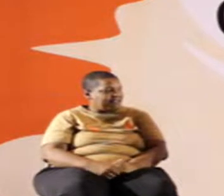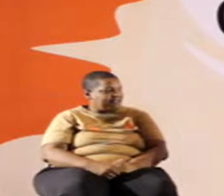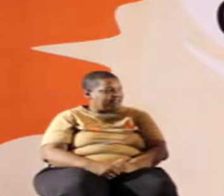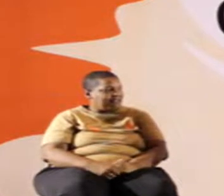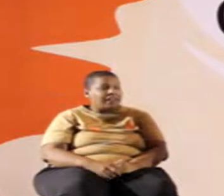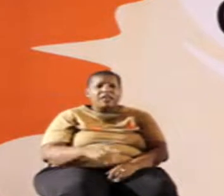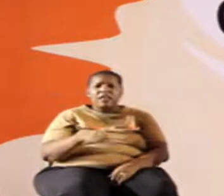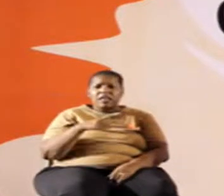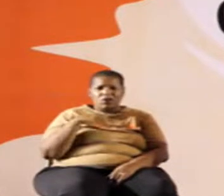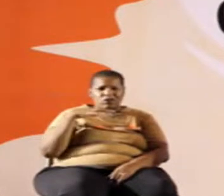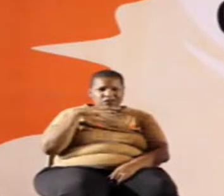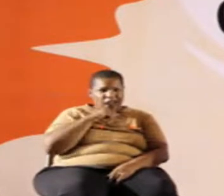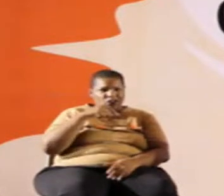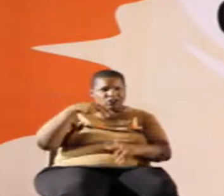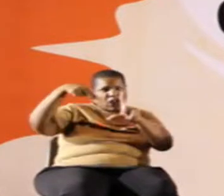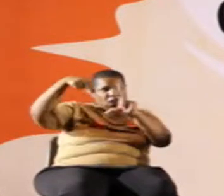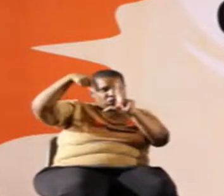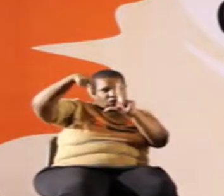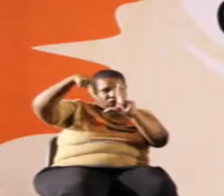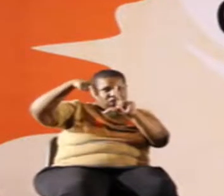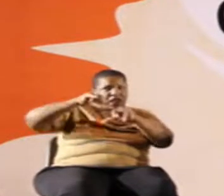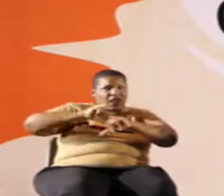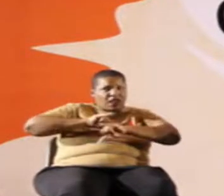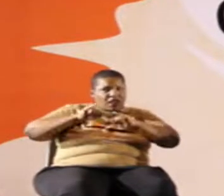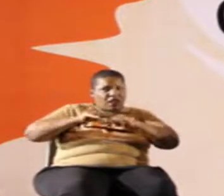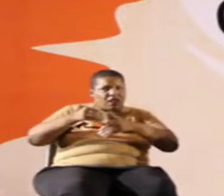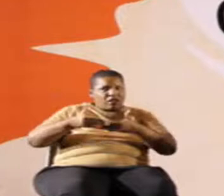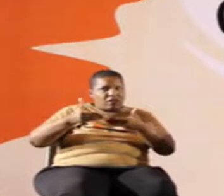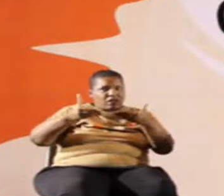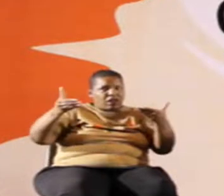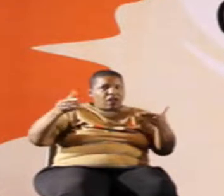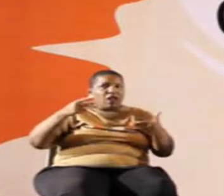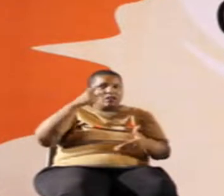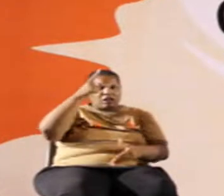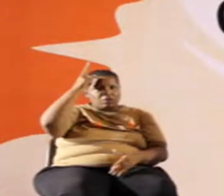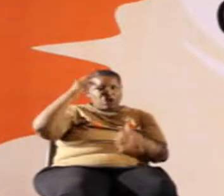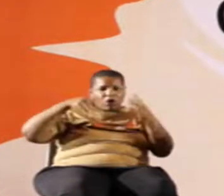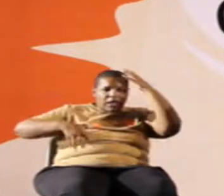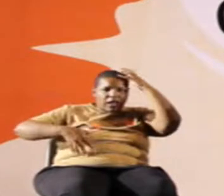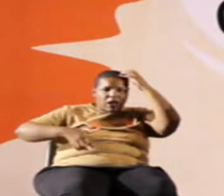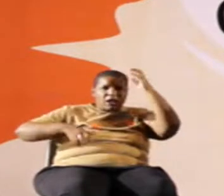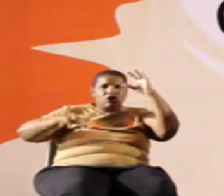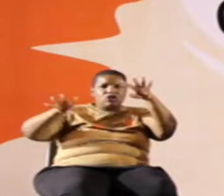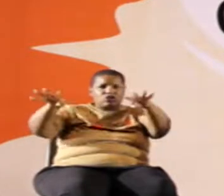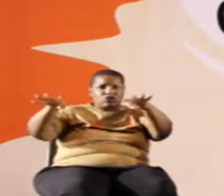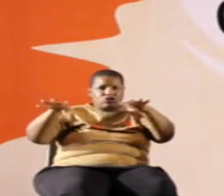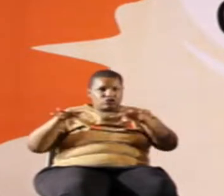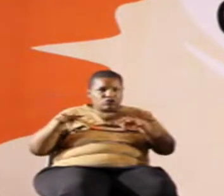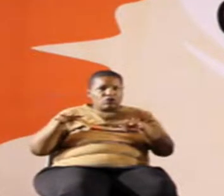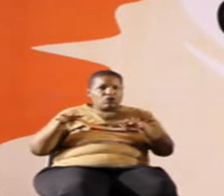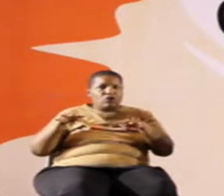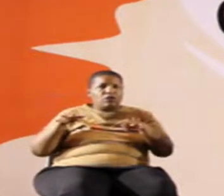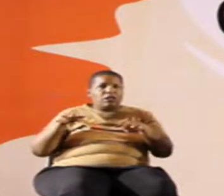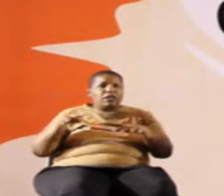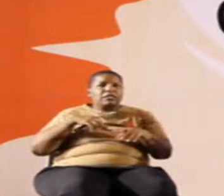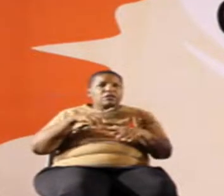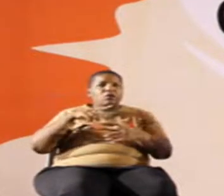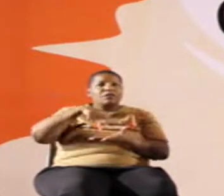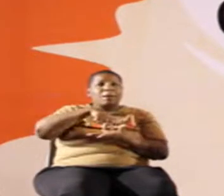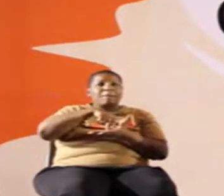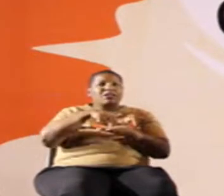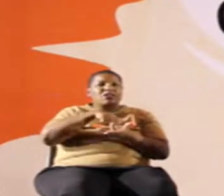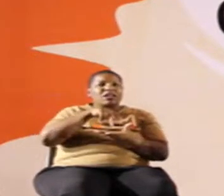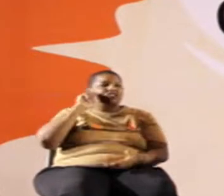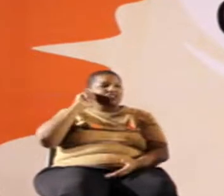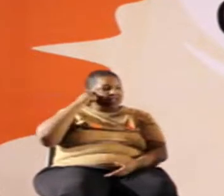Você acha que as novelas ainda reverberam o conceito de macacas de auditório nas personagens